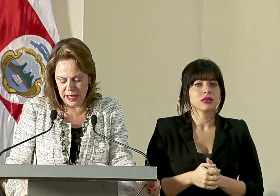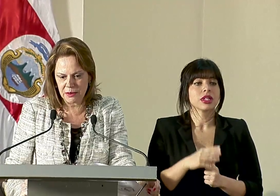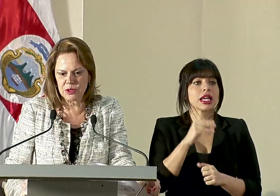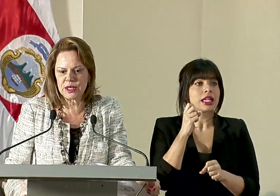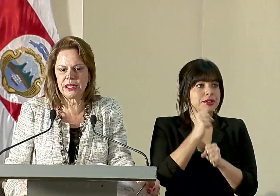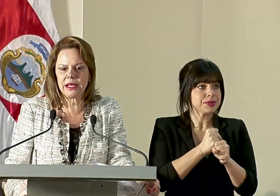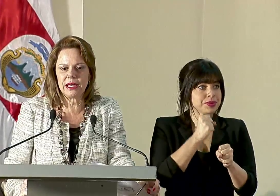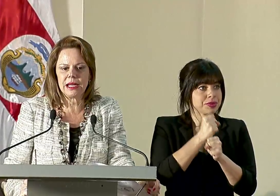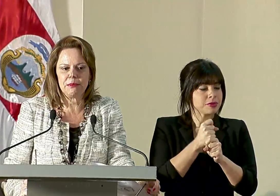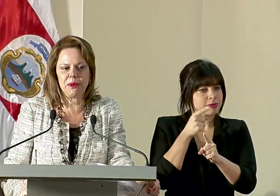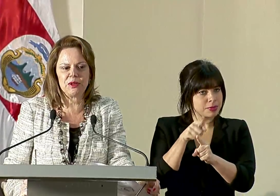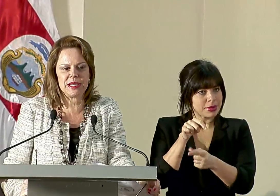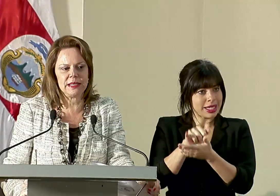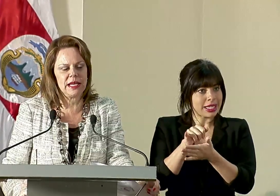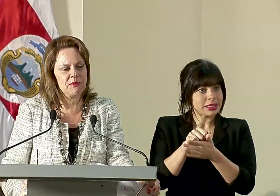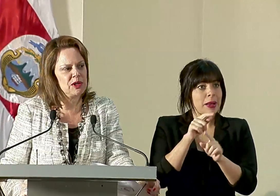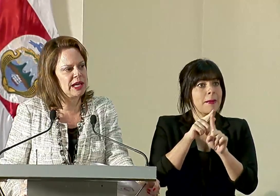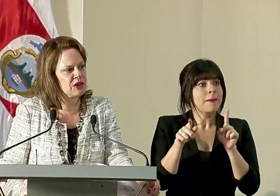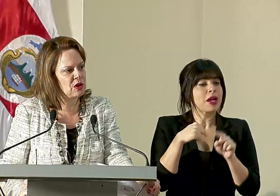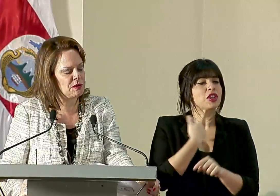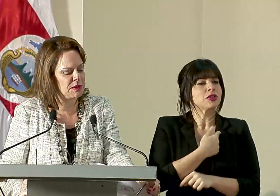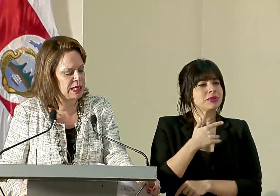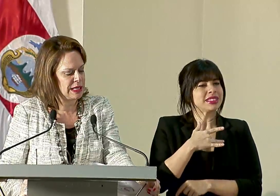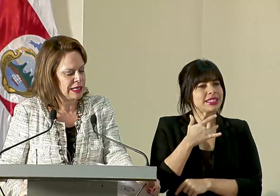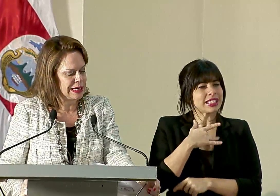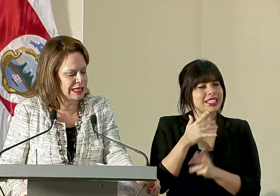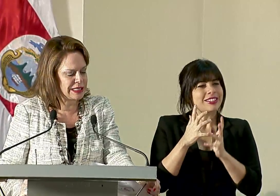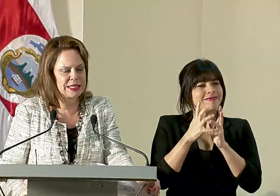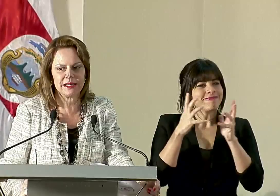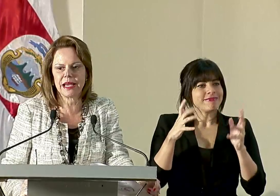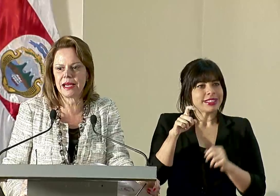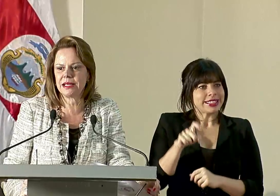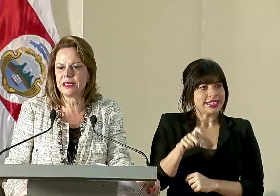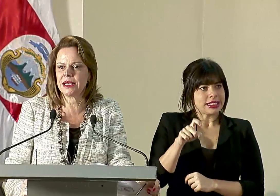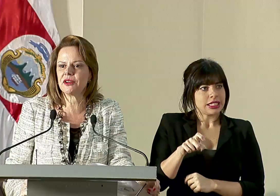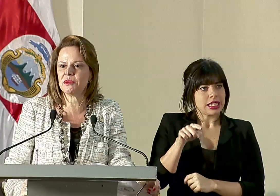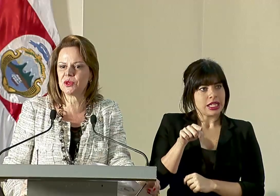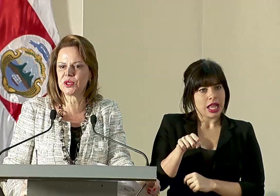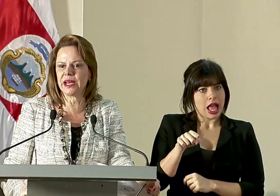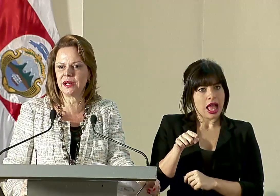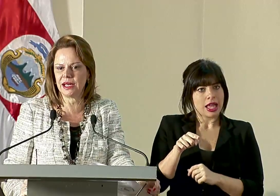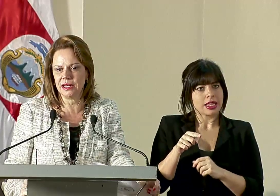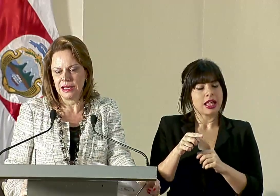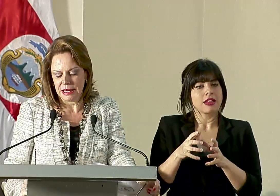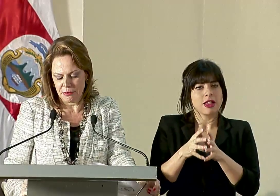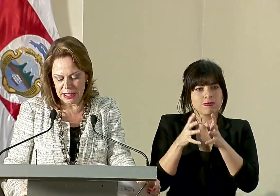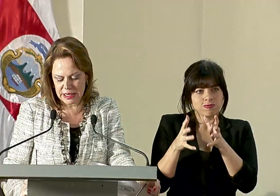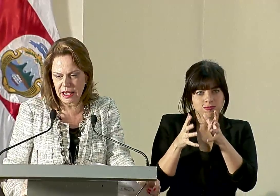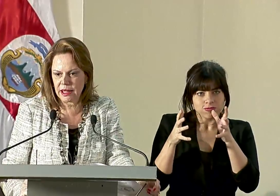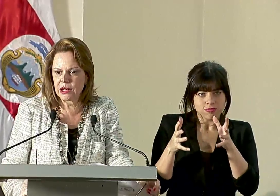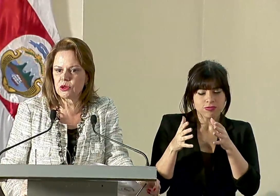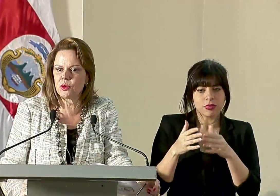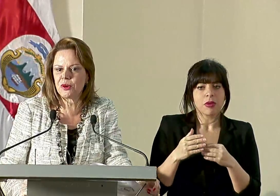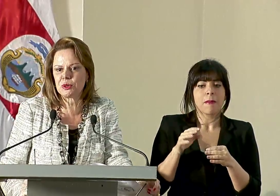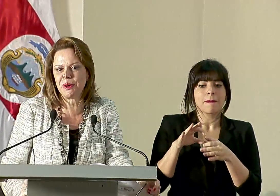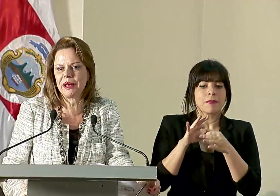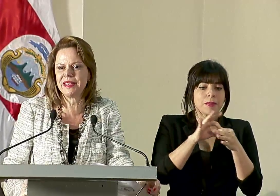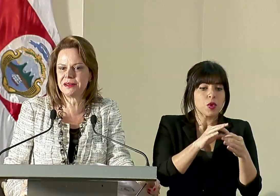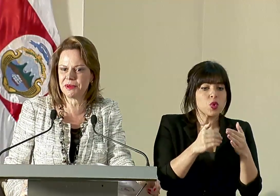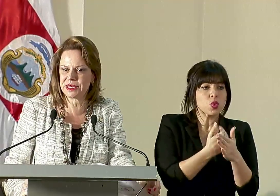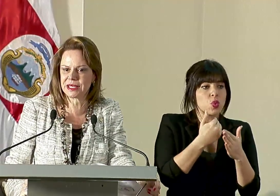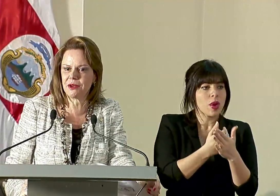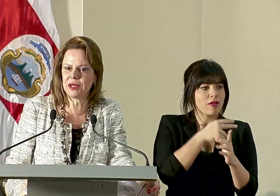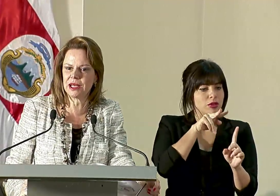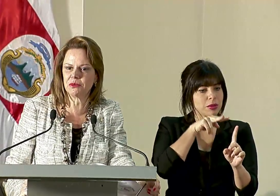trabajamos en ella, pero sentíamos la enorme necesidad de remozarla, basada en los nuevos